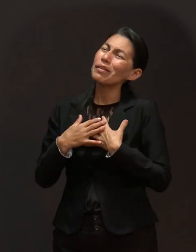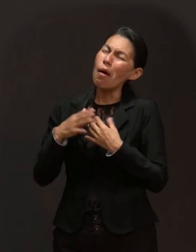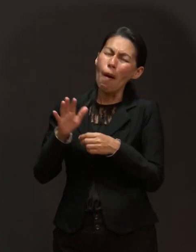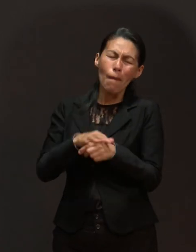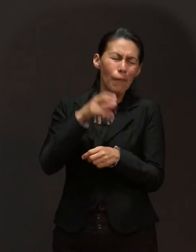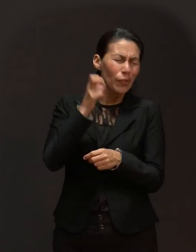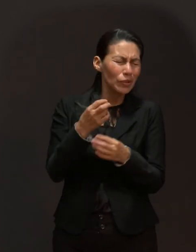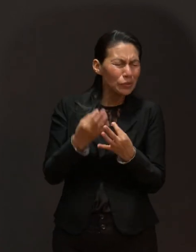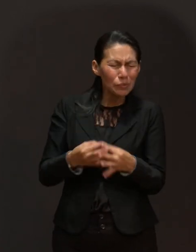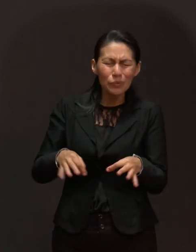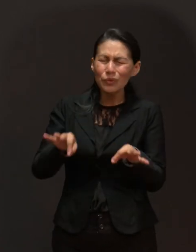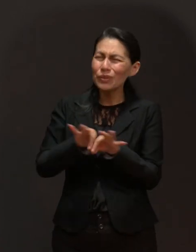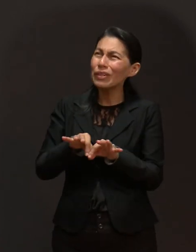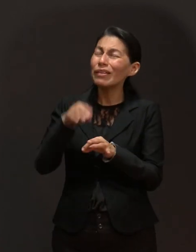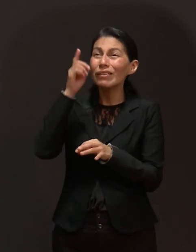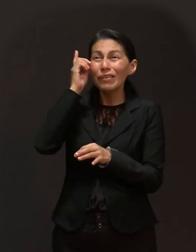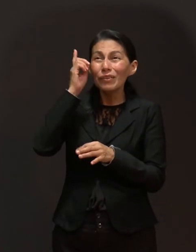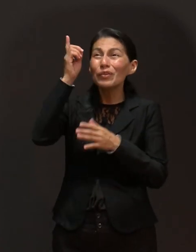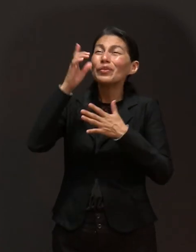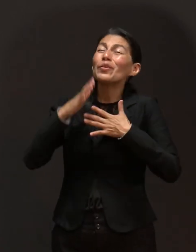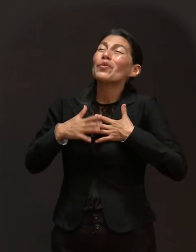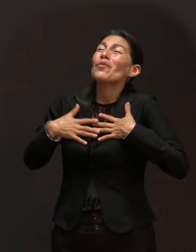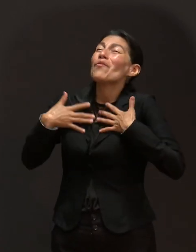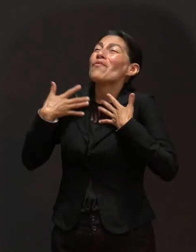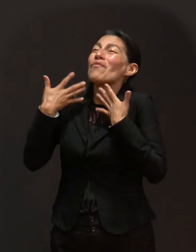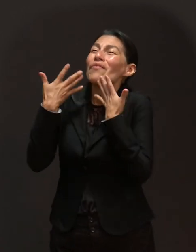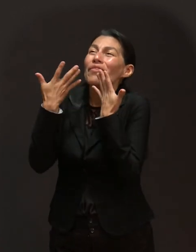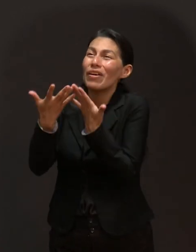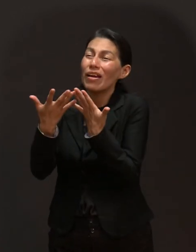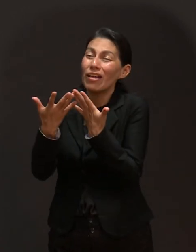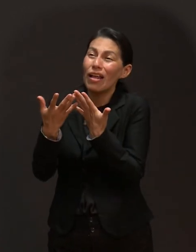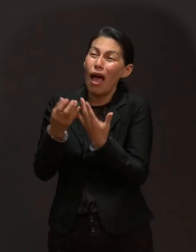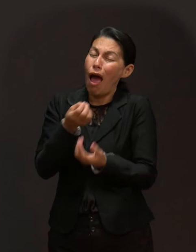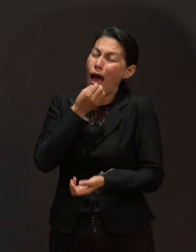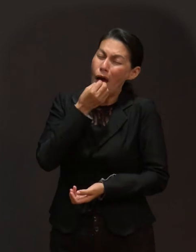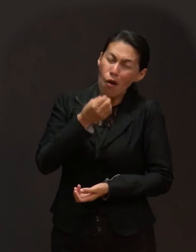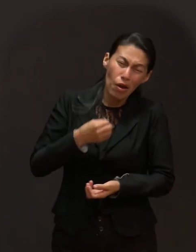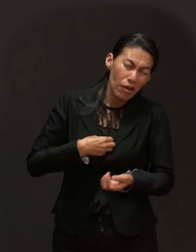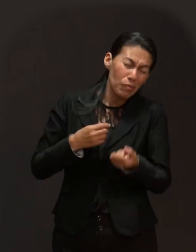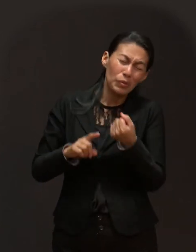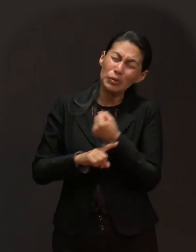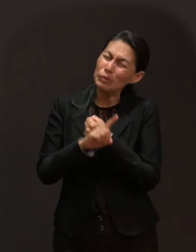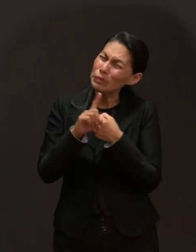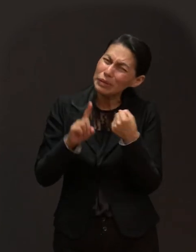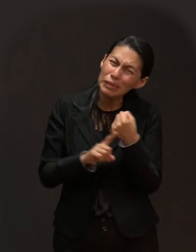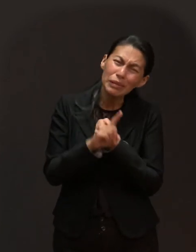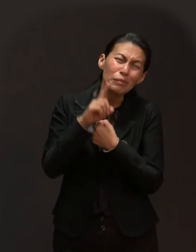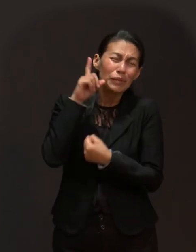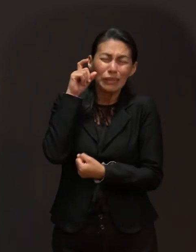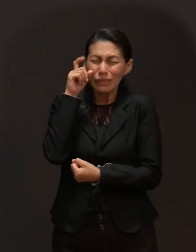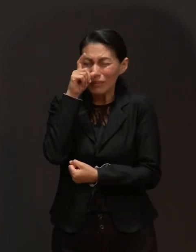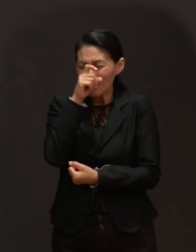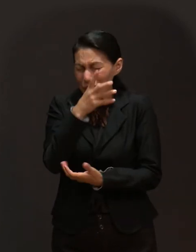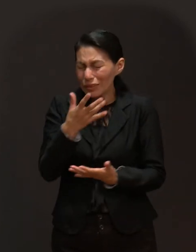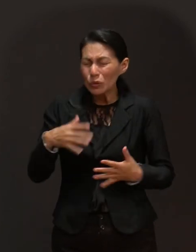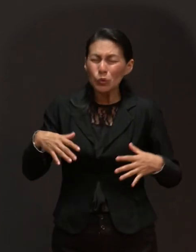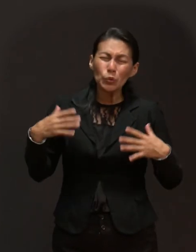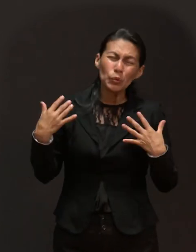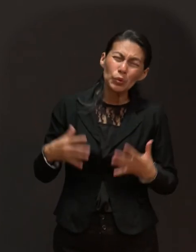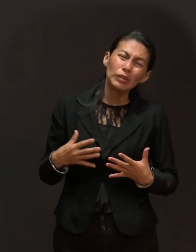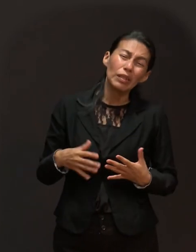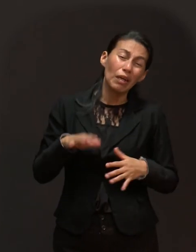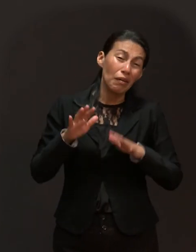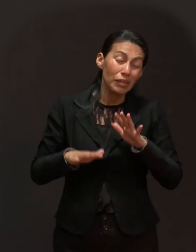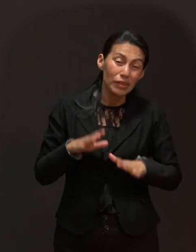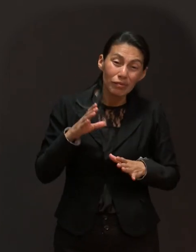importante confiar en Dios aún ante la adversidad, aún aunque no